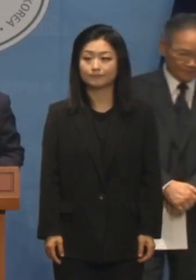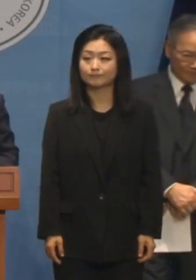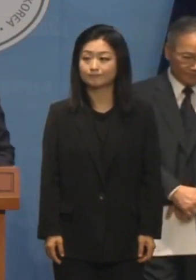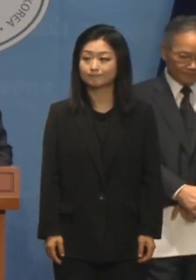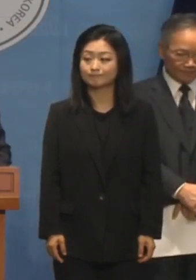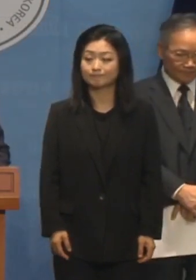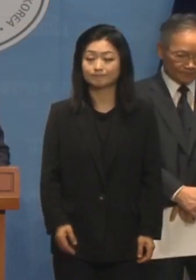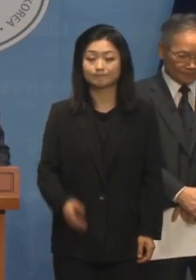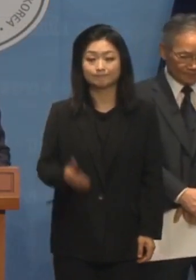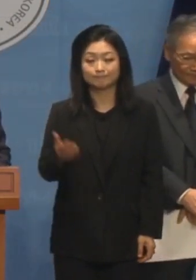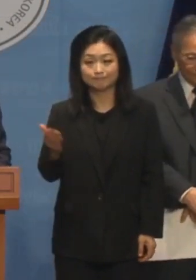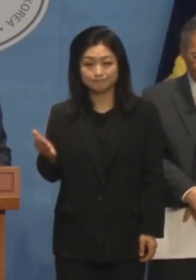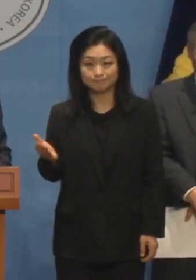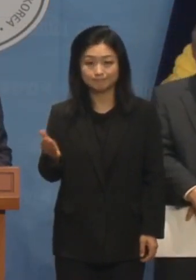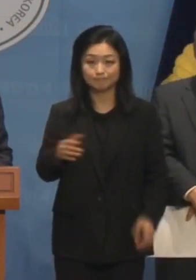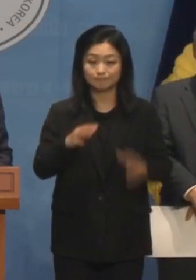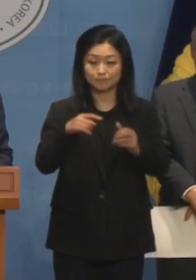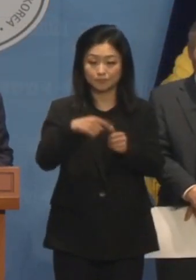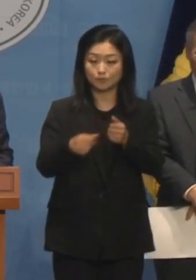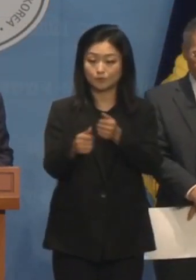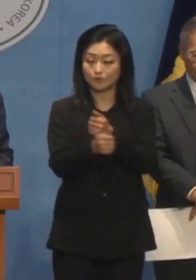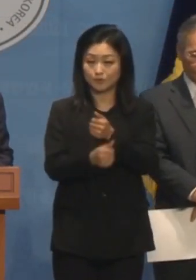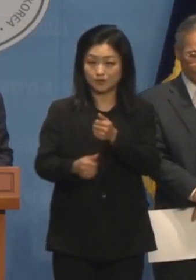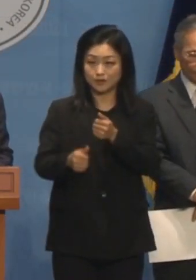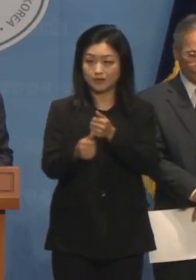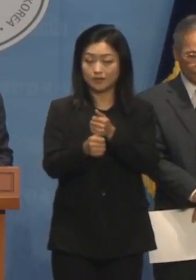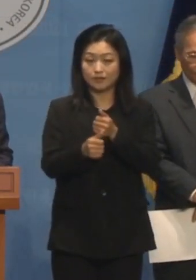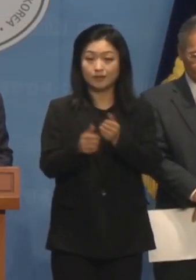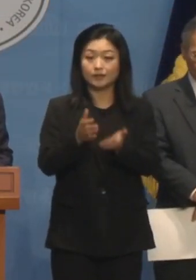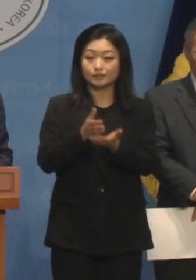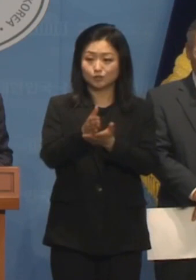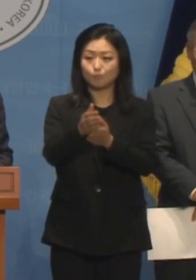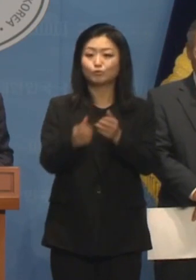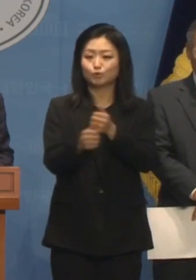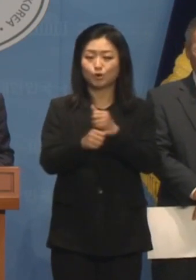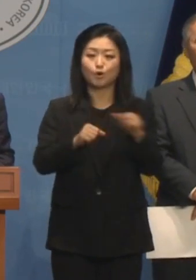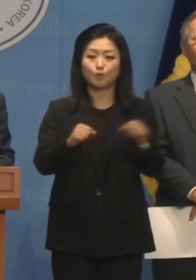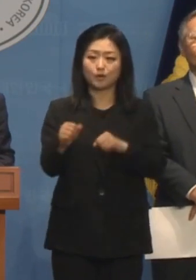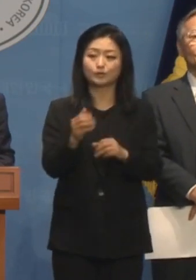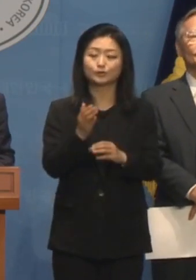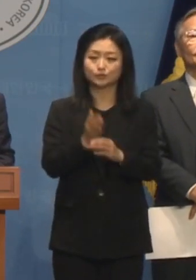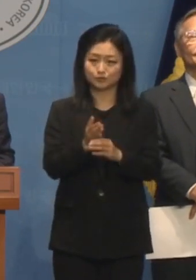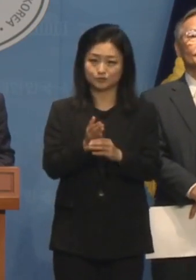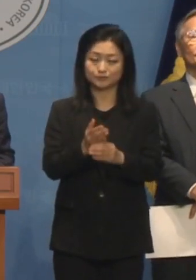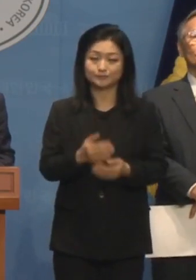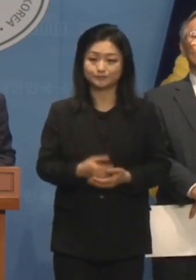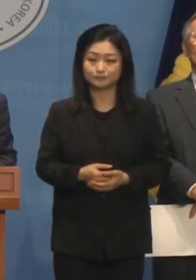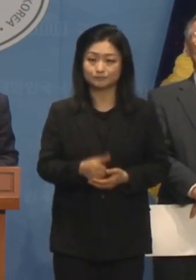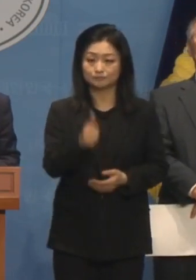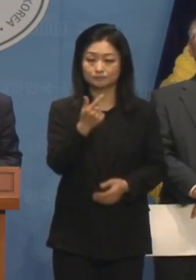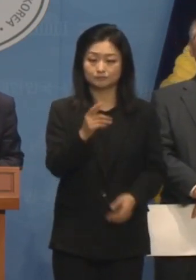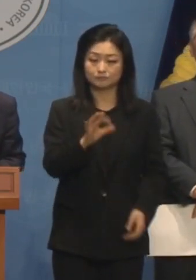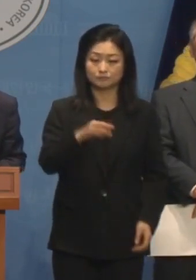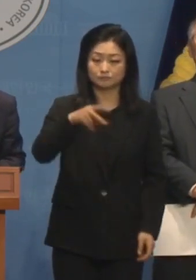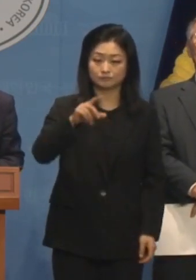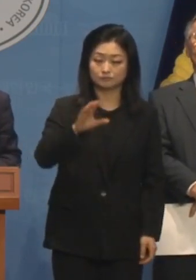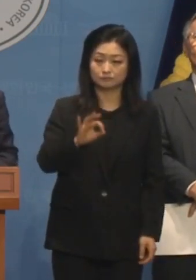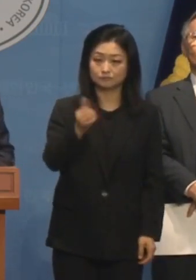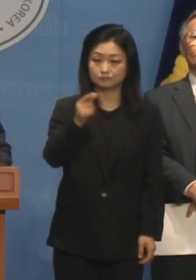예, 저는 국가교육위원회 전문위원으로 활동하고 있는